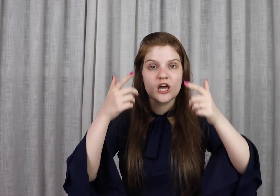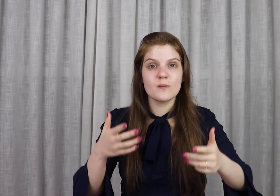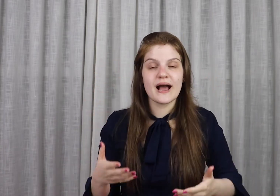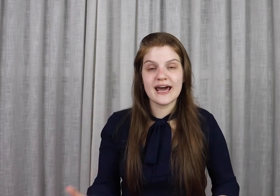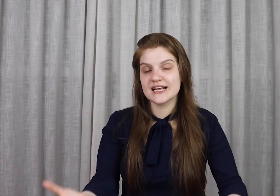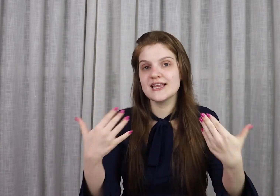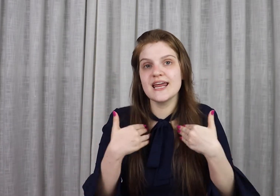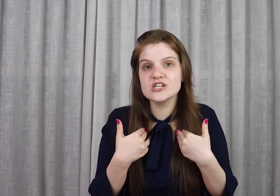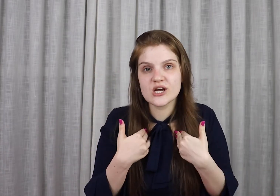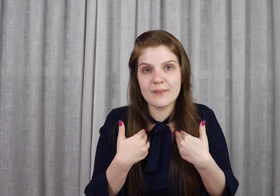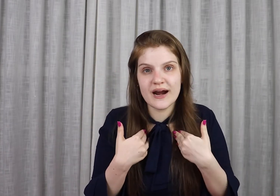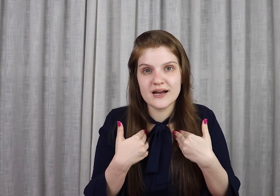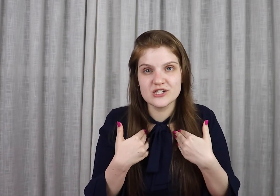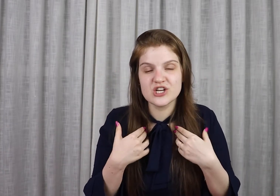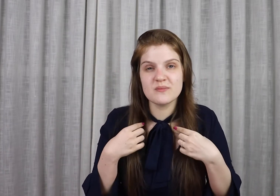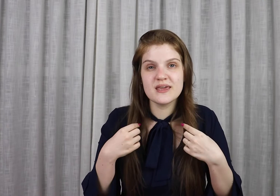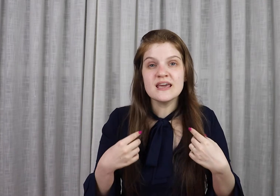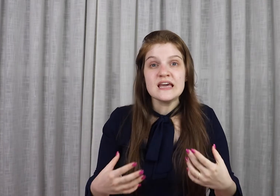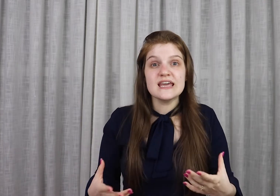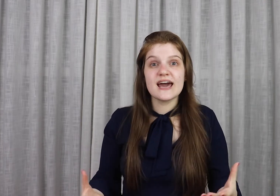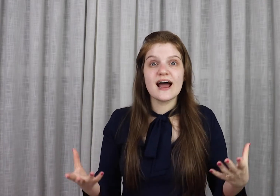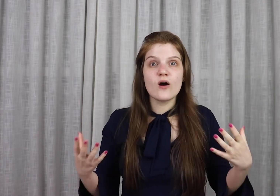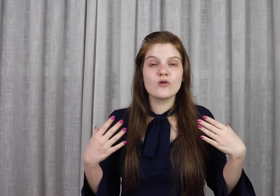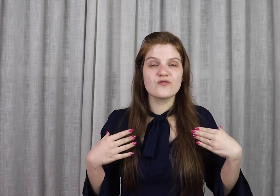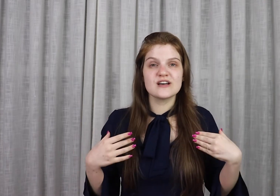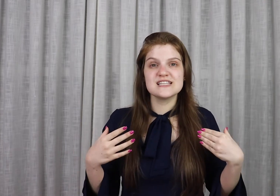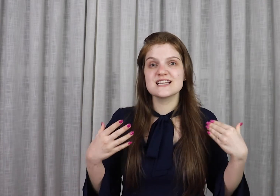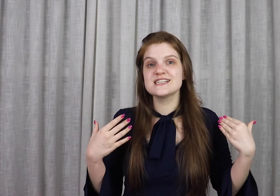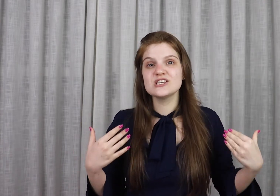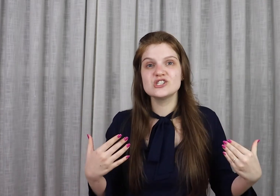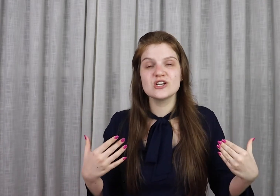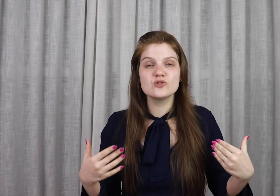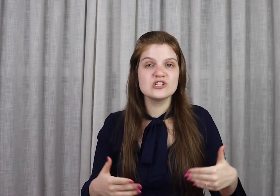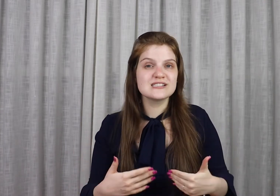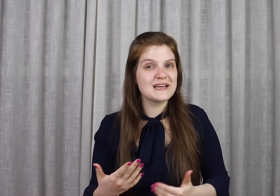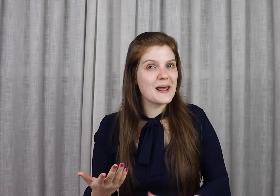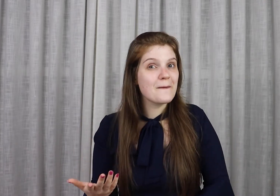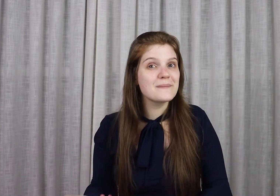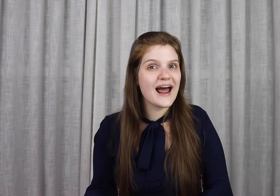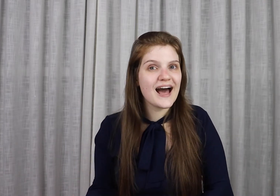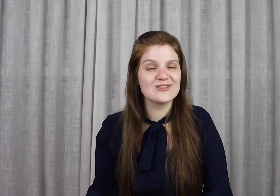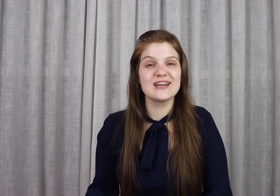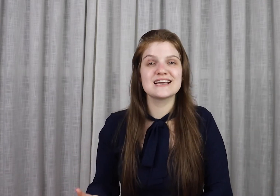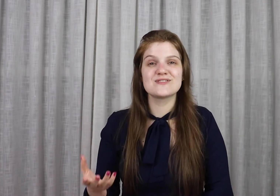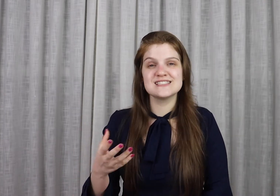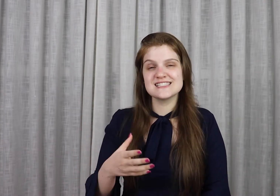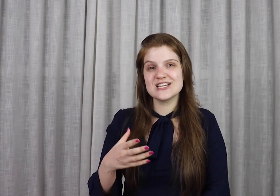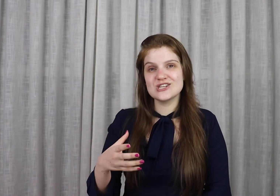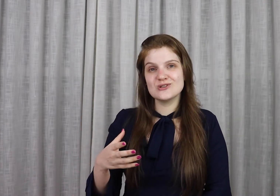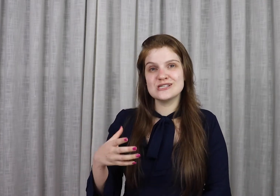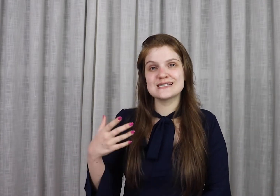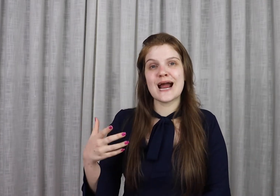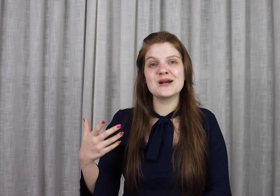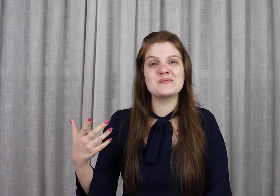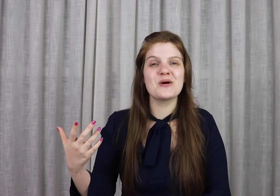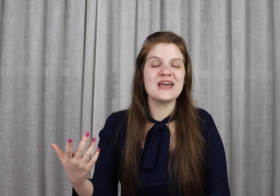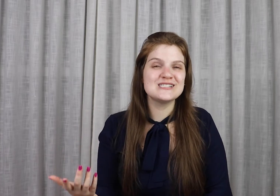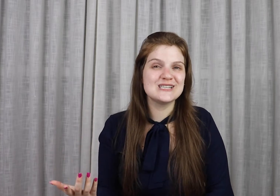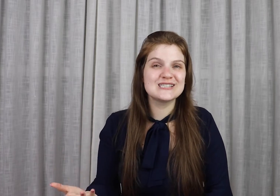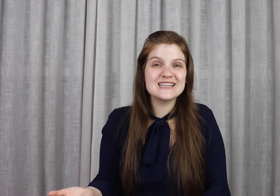era uma característica marcante em mim e era algo que fazia sentido de ser lembrado, né? Que fazia sentido de estar no meu registro.